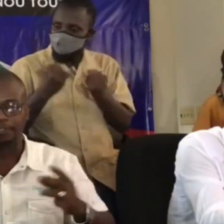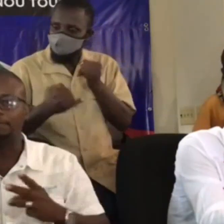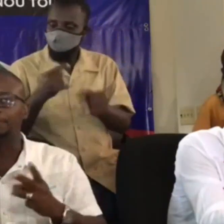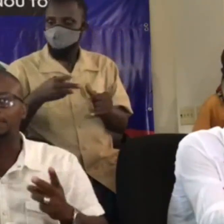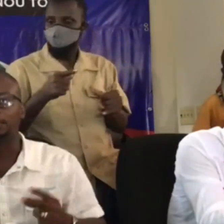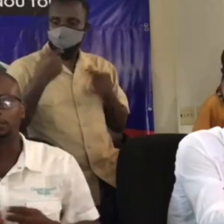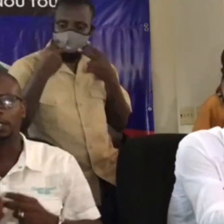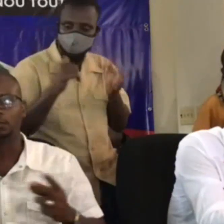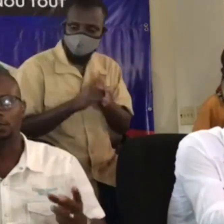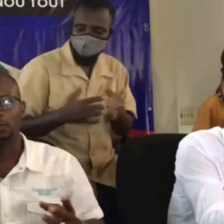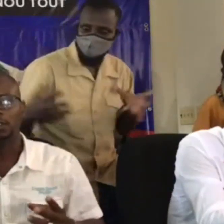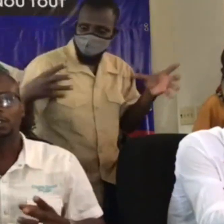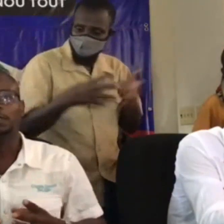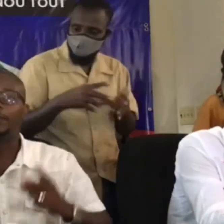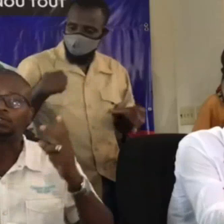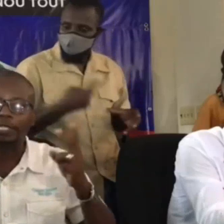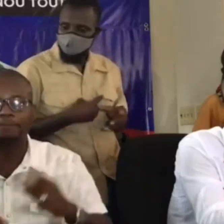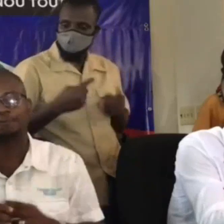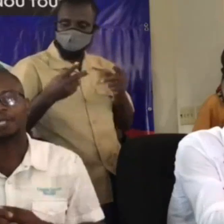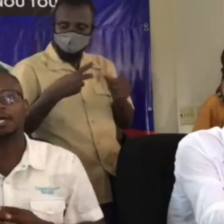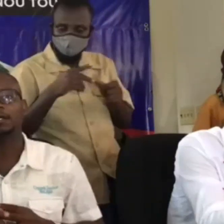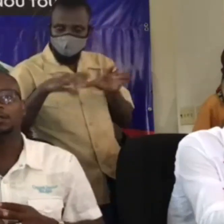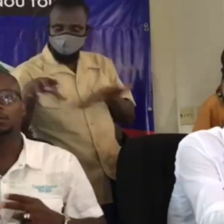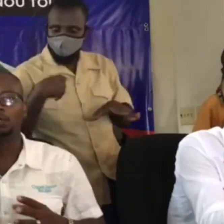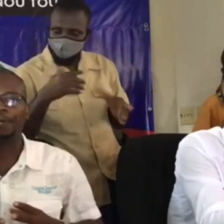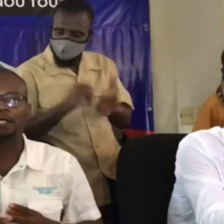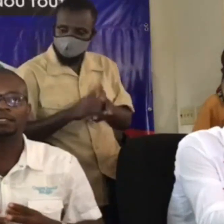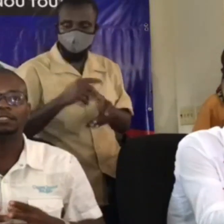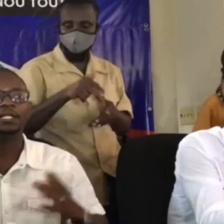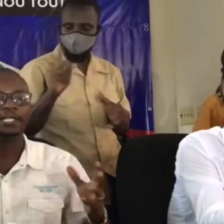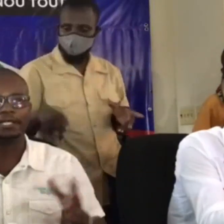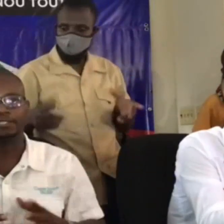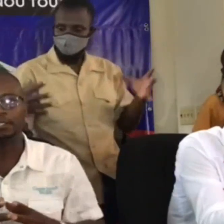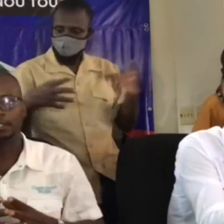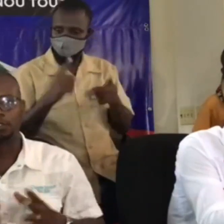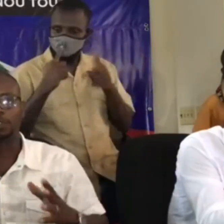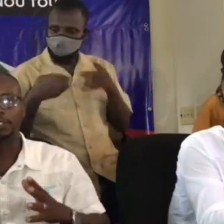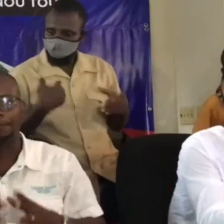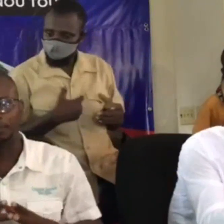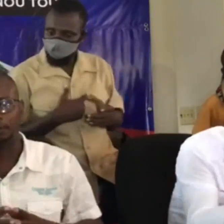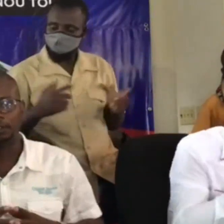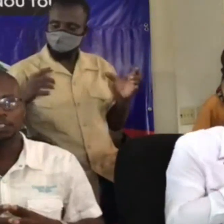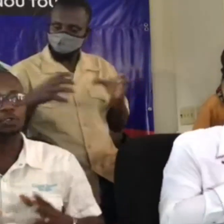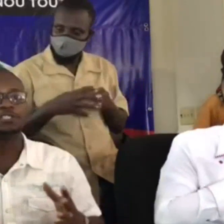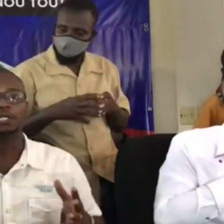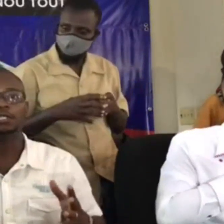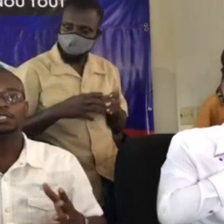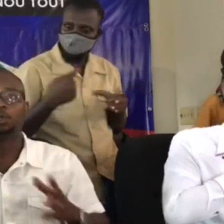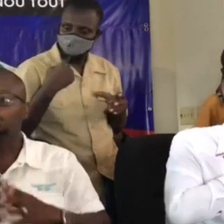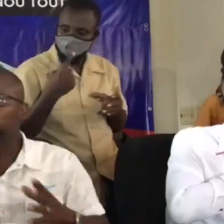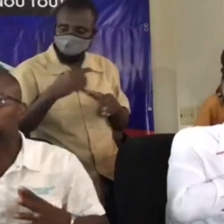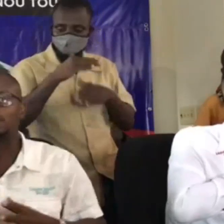Jovenel Moïse, le président Gagnon, il a fait deux cabesses par là, on ne l'a pas mais légaliser la question de kidnapping. Là. Et je dis,